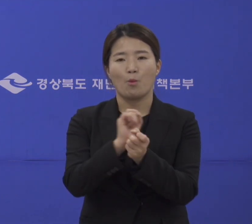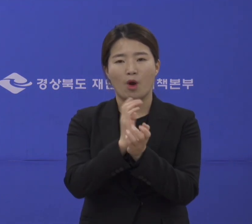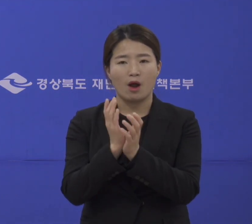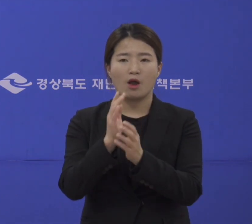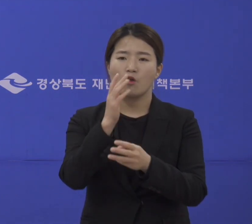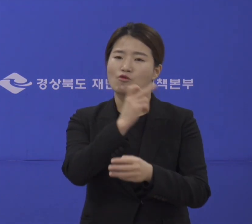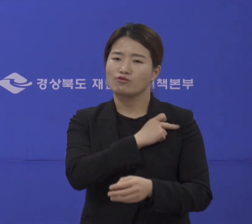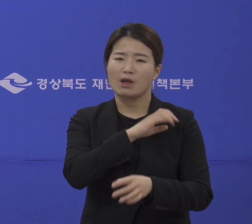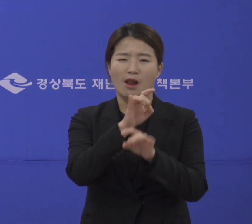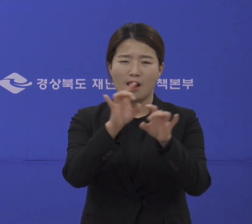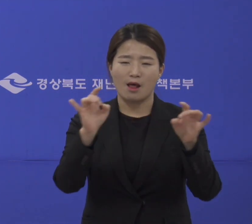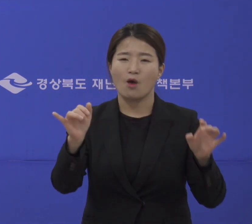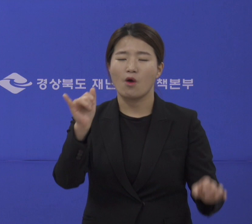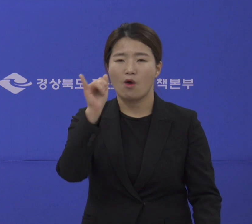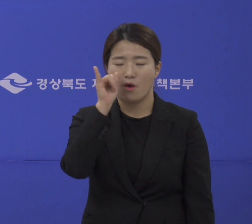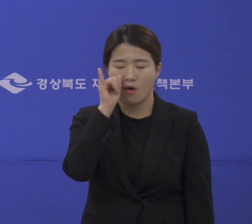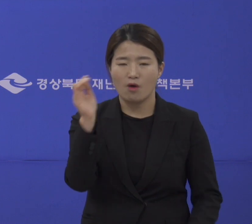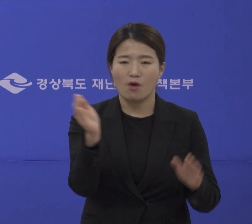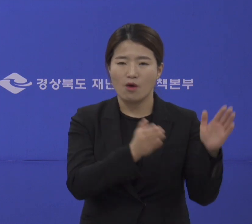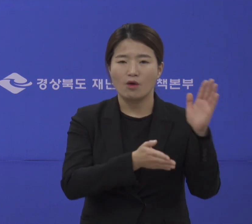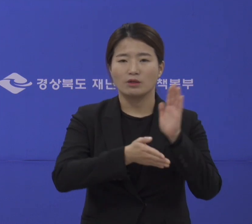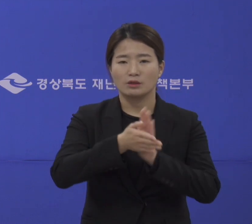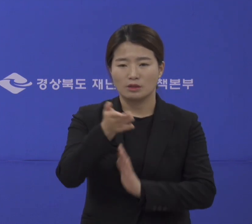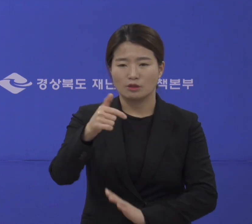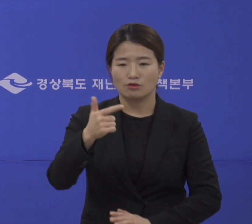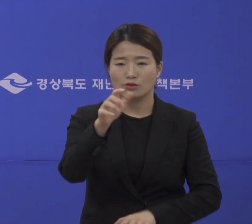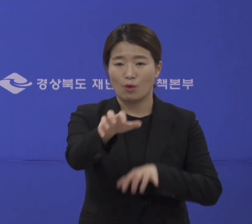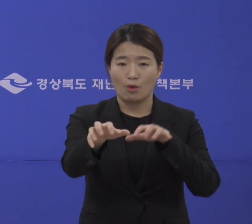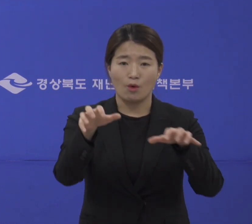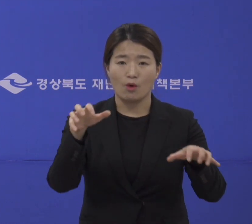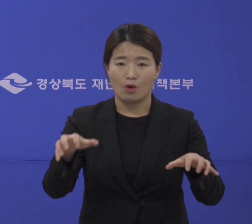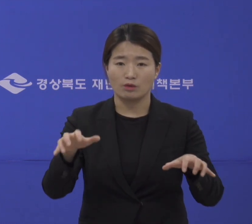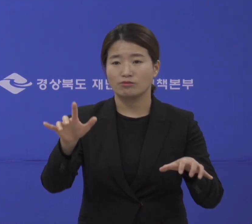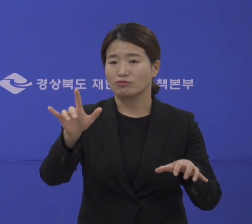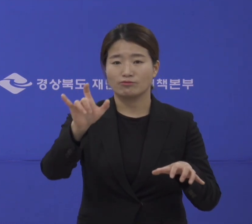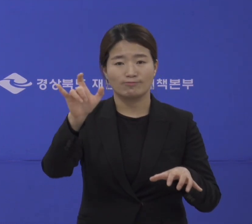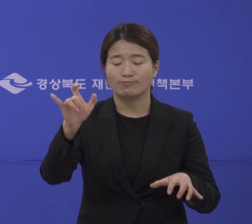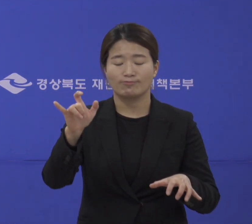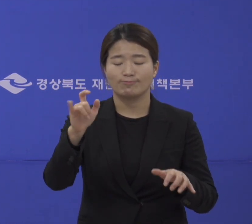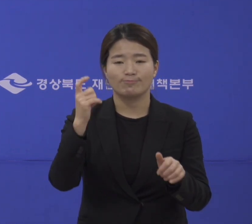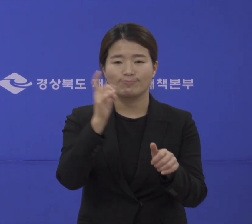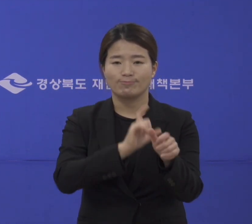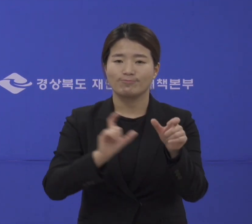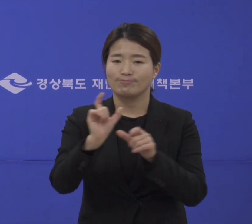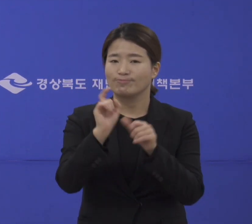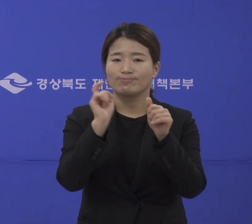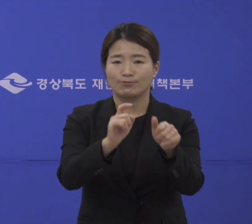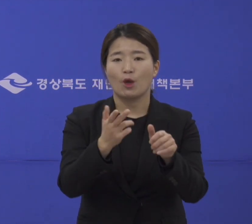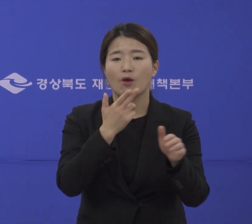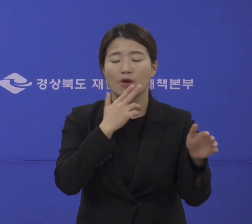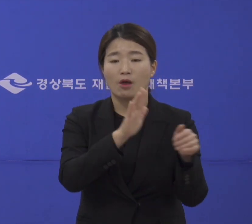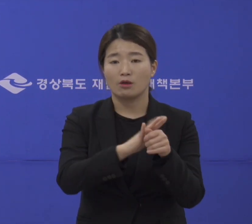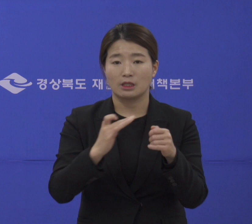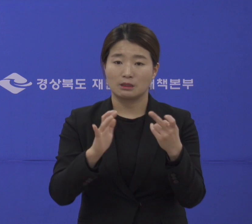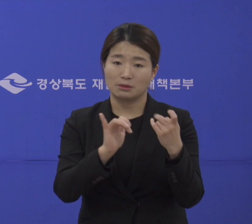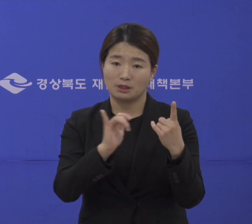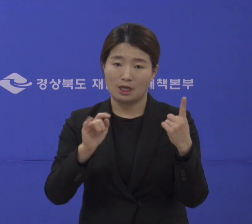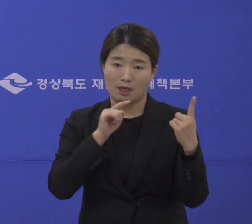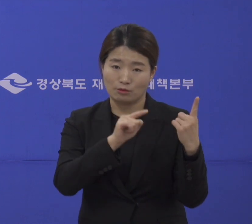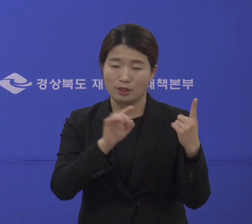1명씩 발생했고 시군에는 다른 시군은 확진 환자가 없습니다. 경산 11명 중